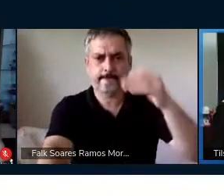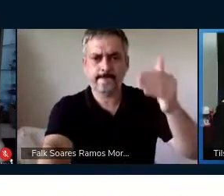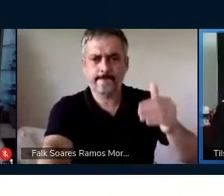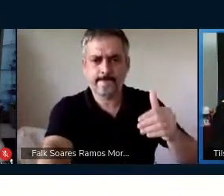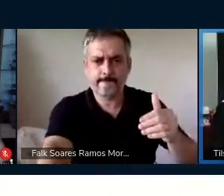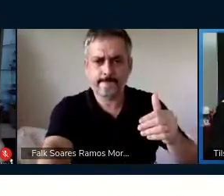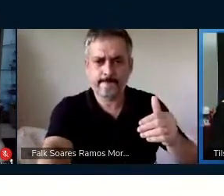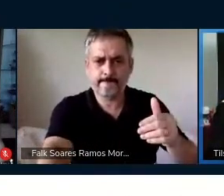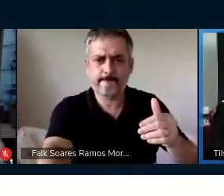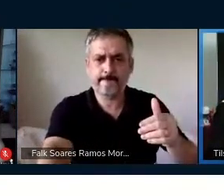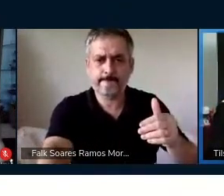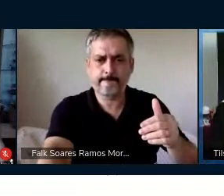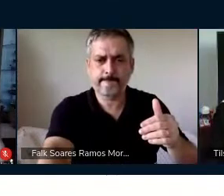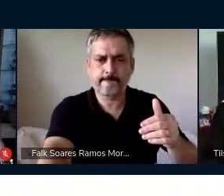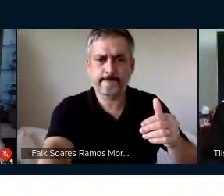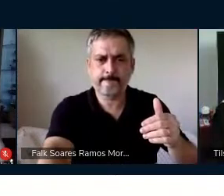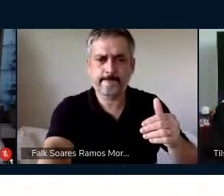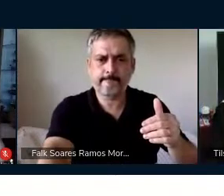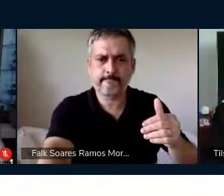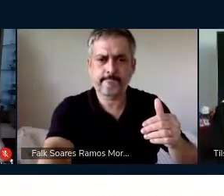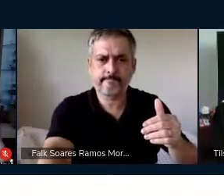Então, passar para o próximo.